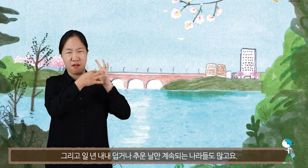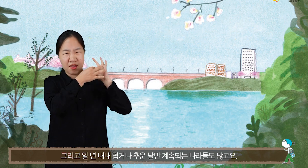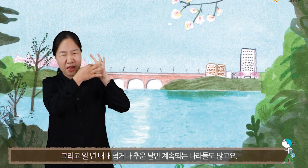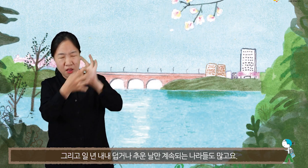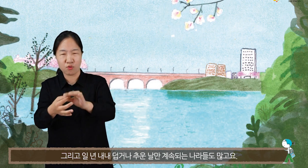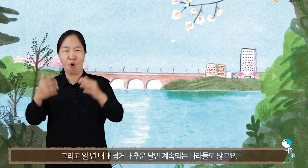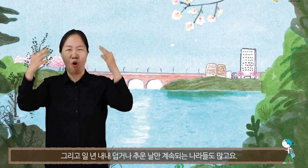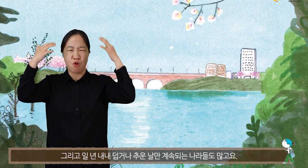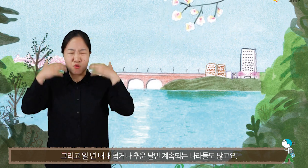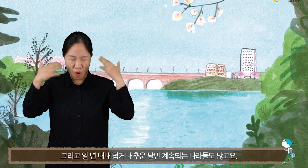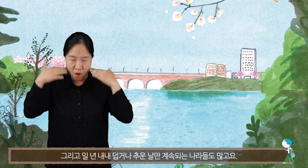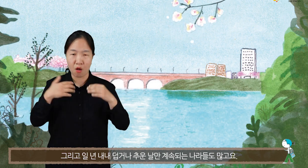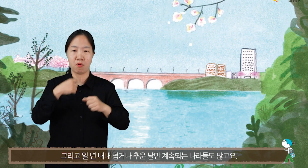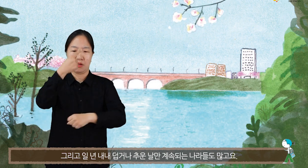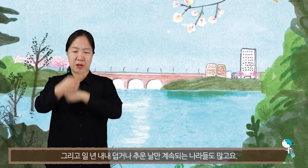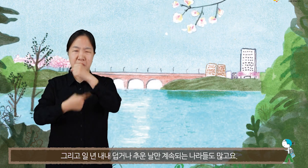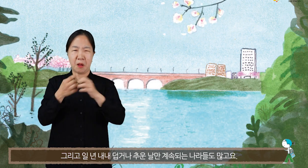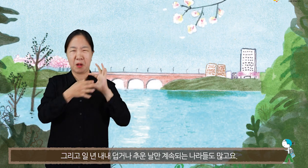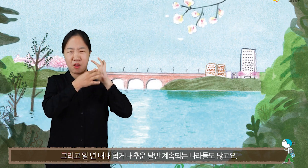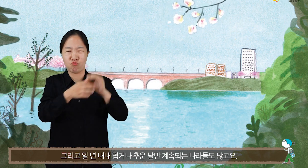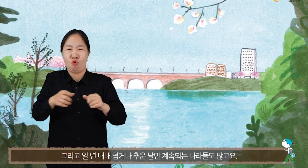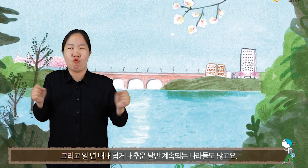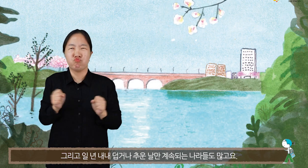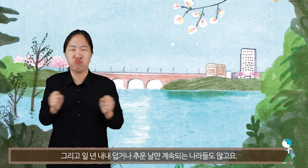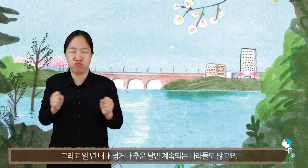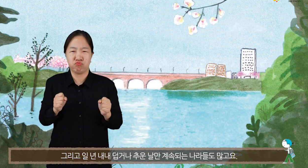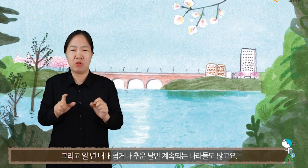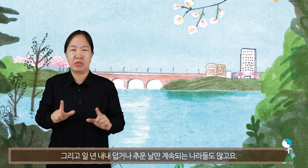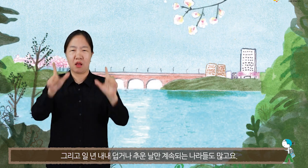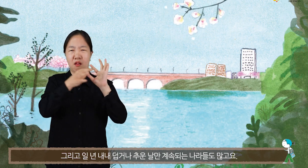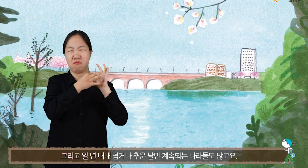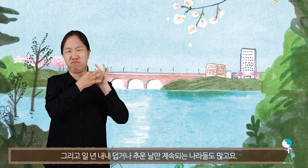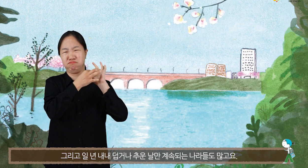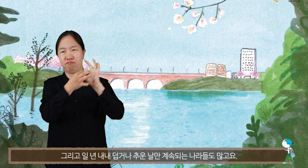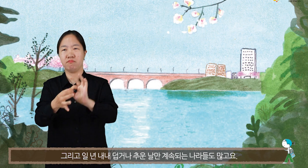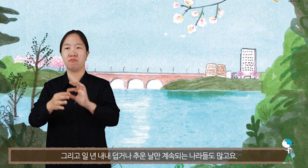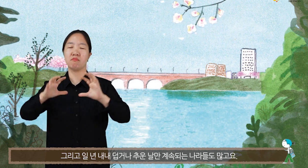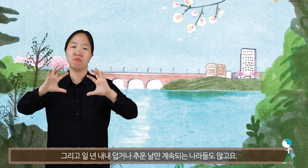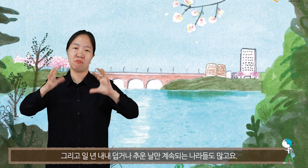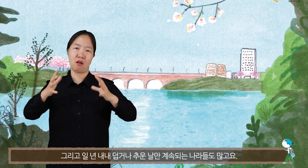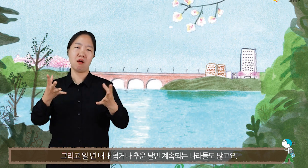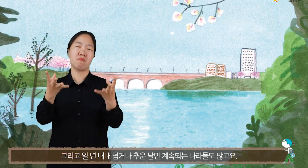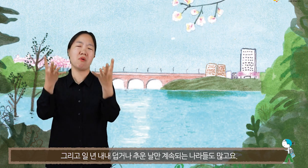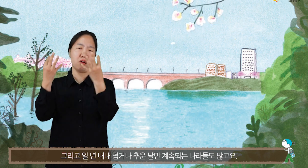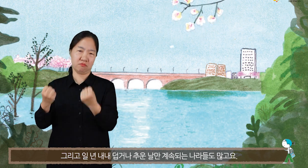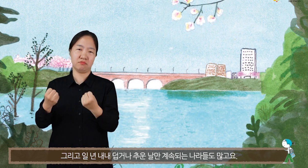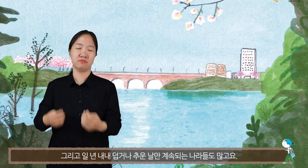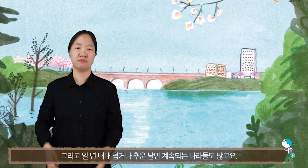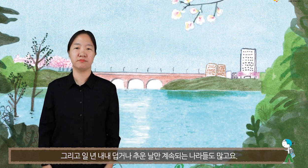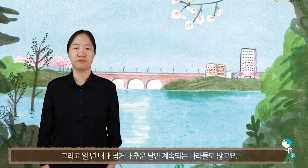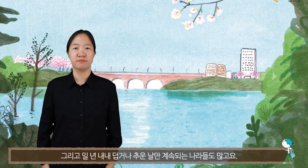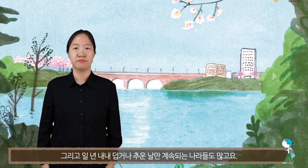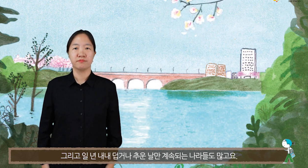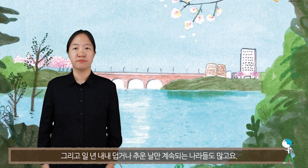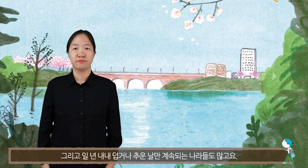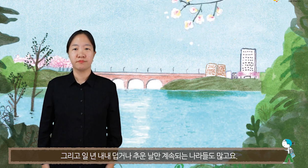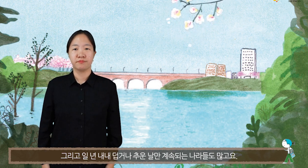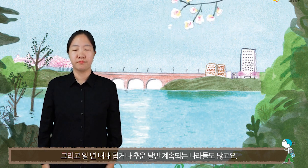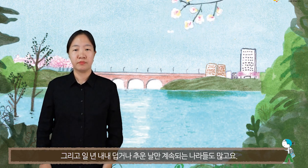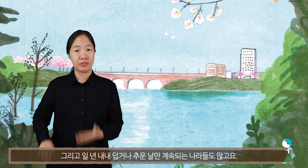그리고 1년 내내 덥거나 추운 날만 계속되는 나라들도 많고요.